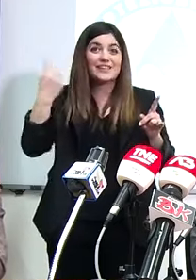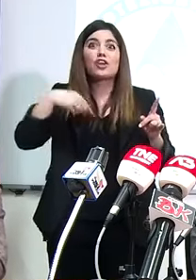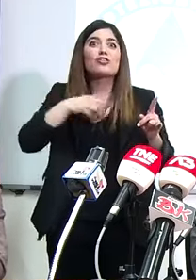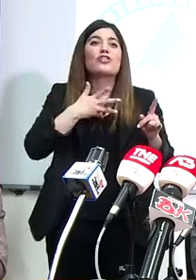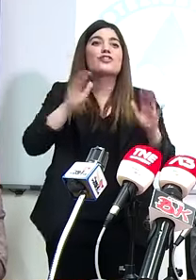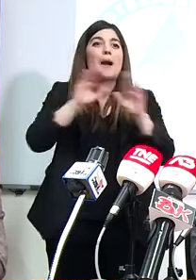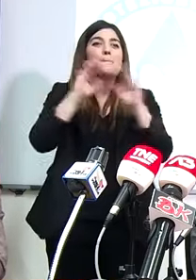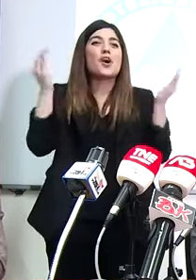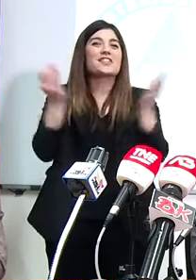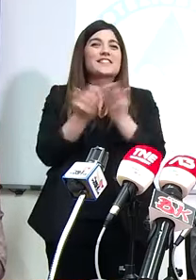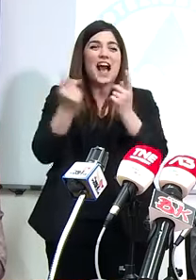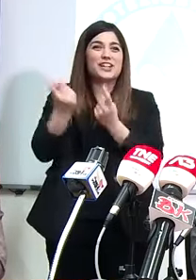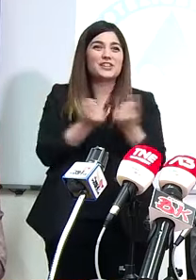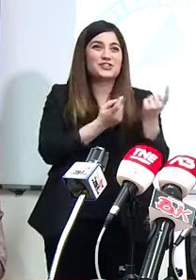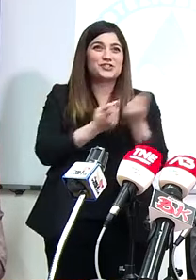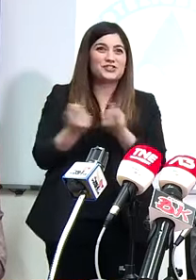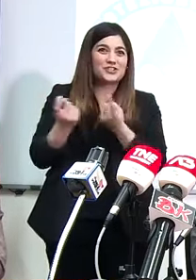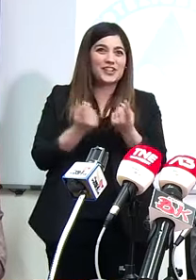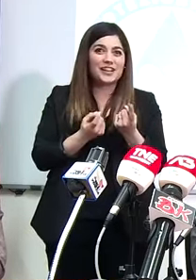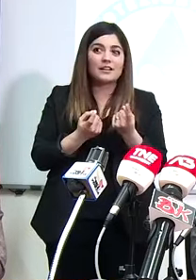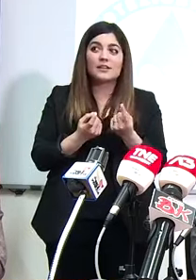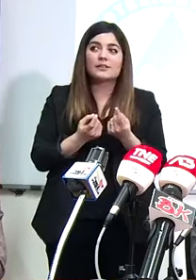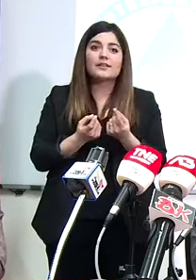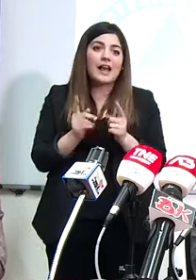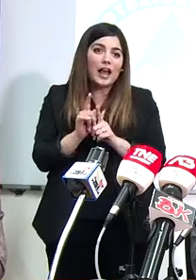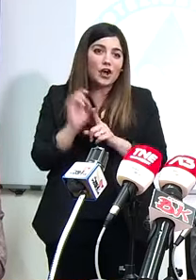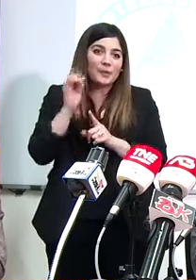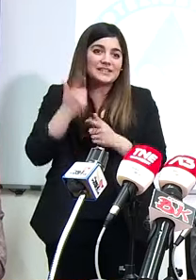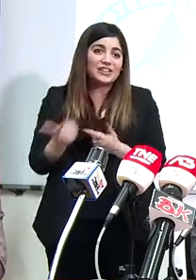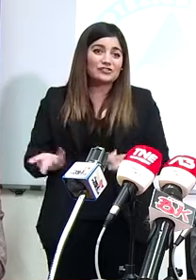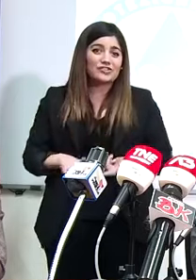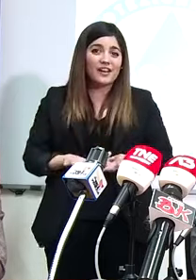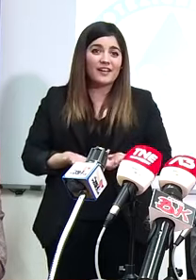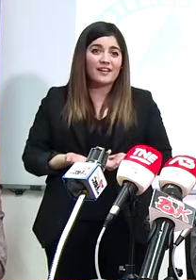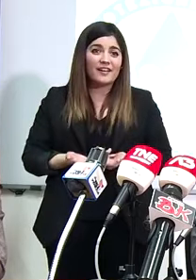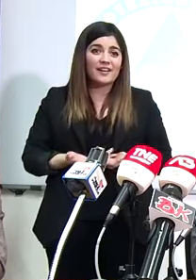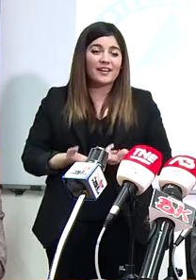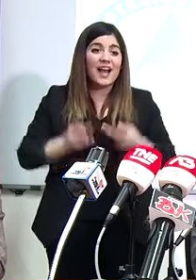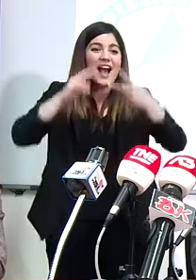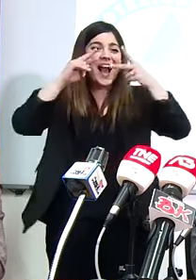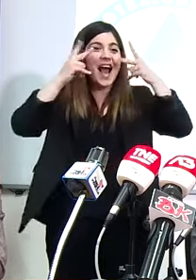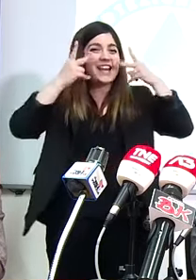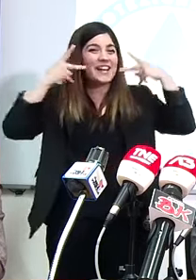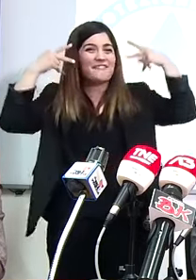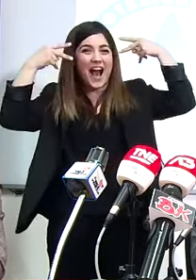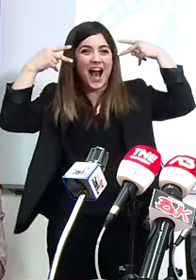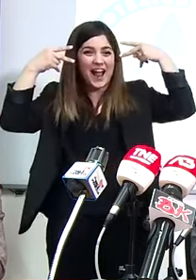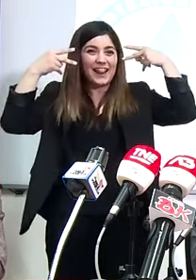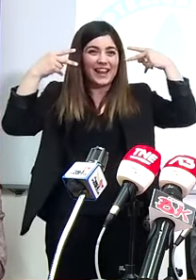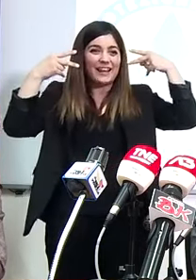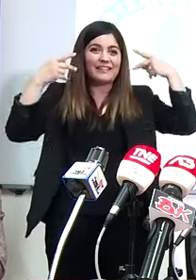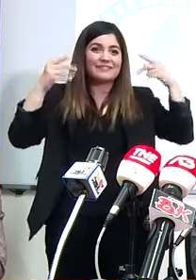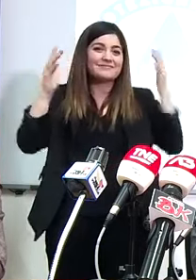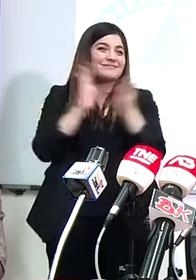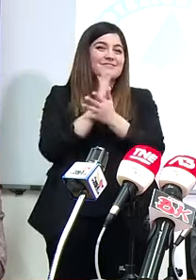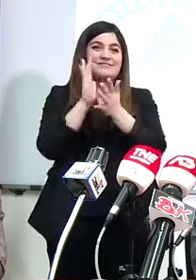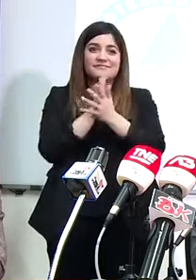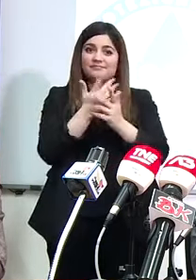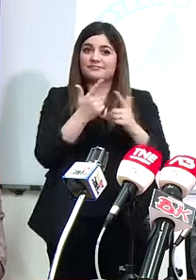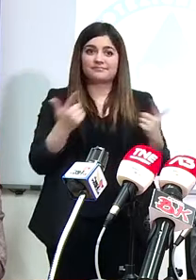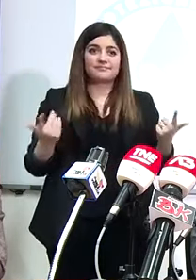avessimo martedì c'era il carnevale l'ultimo di carnevale è come non ci fosse stato il se penso che abbiamo un evento